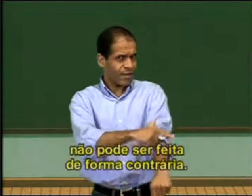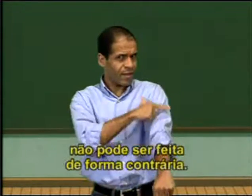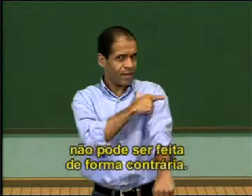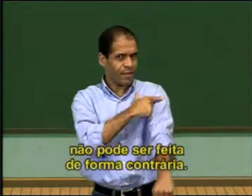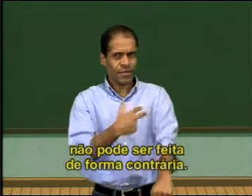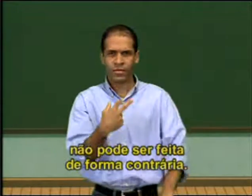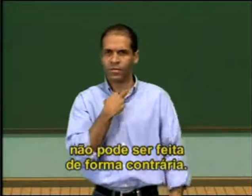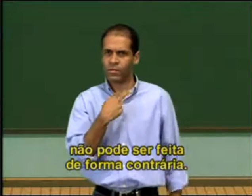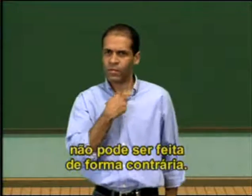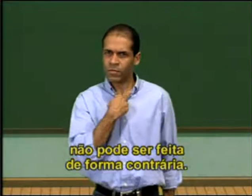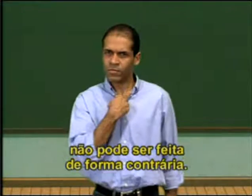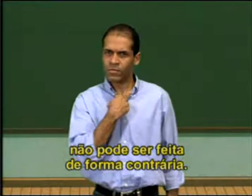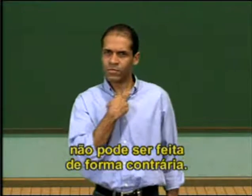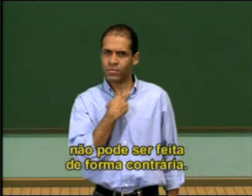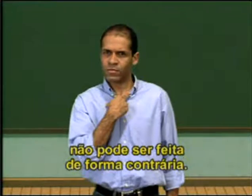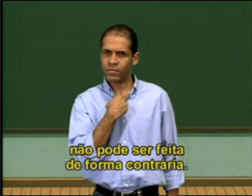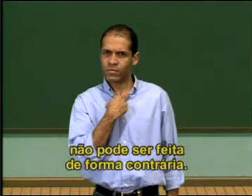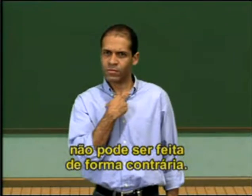Não pode ser feita de forma contrária.